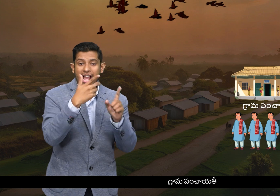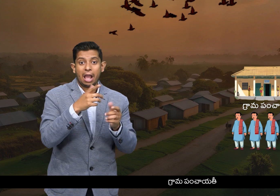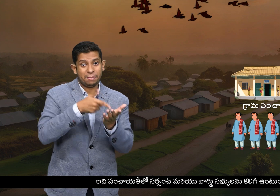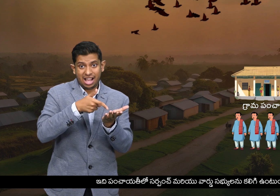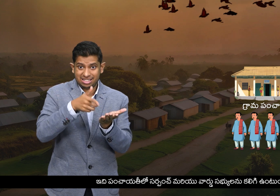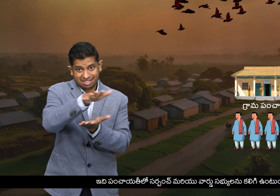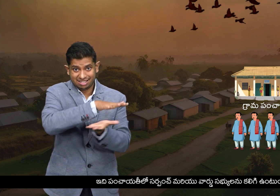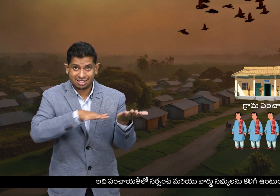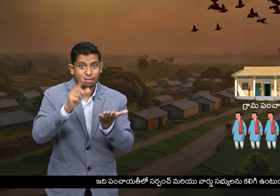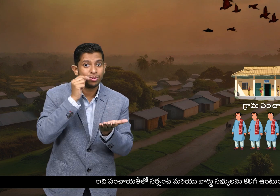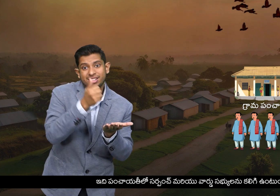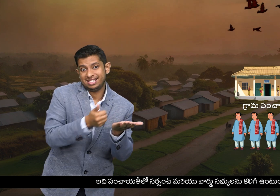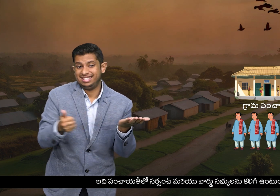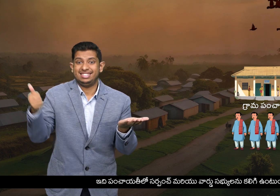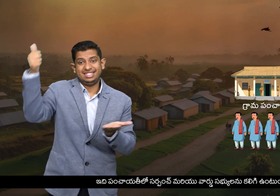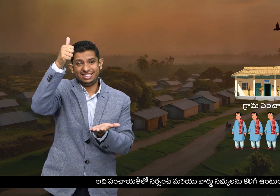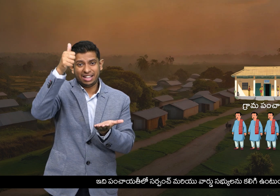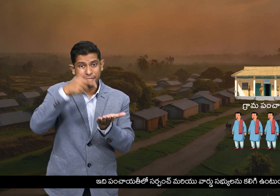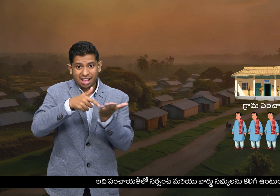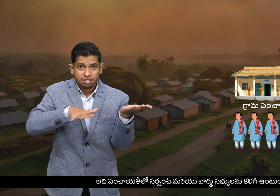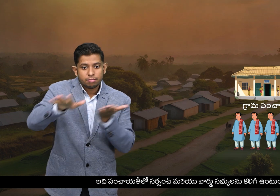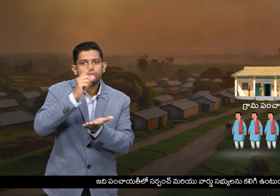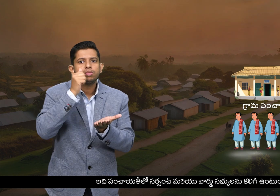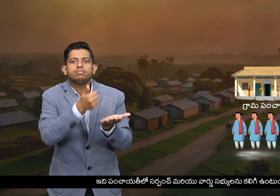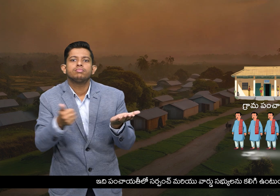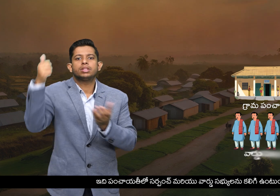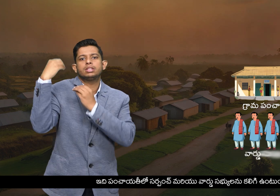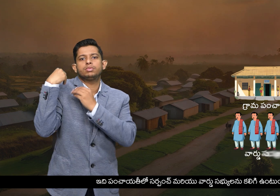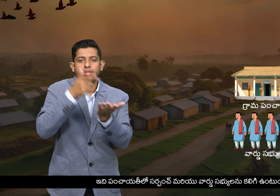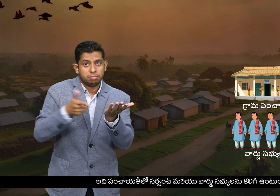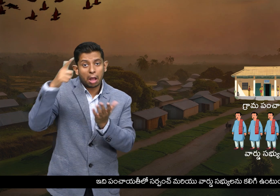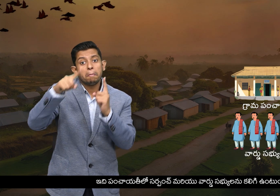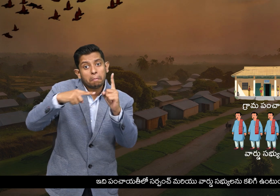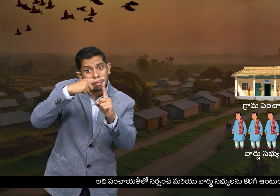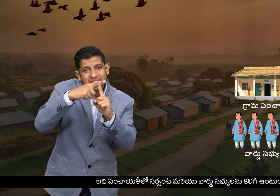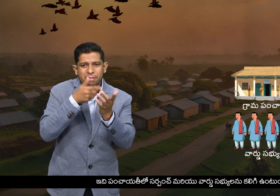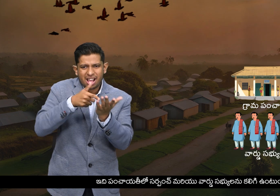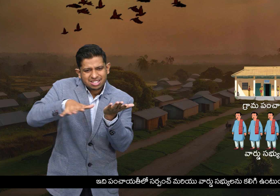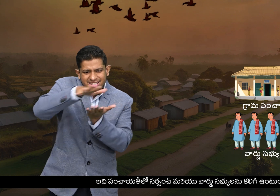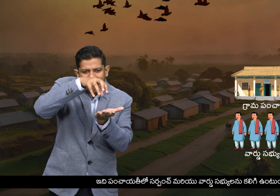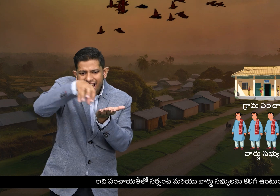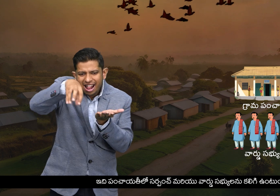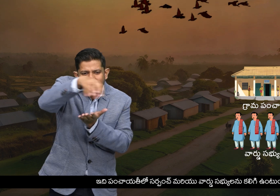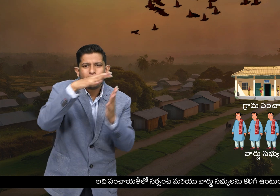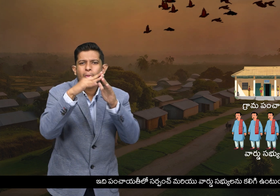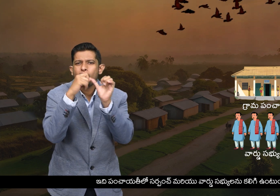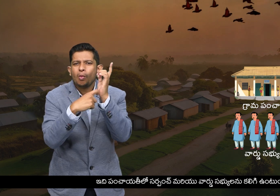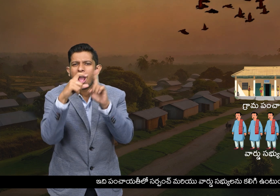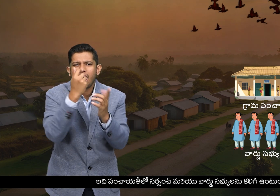పంచాయతీ ఇది పంచాయతీలో సర్పంచ్ మరియు వార్డు సభ్యులను కలిగి ఉంటుంది.